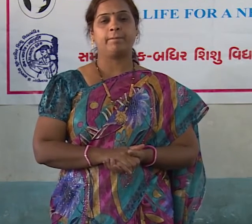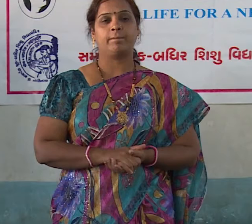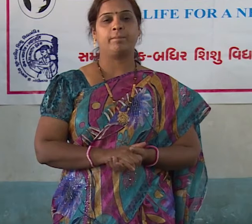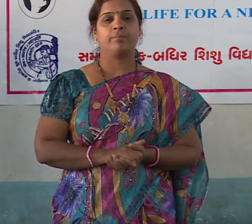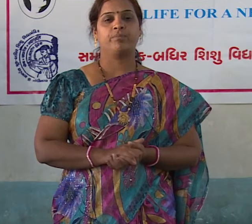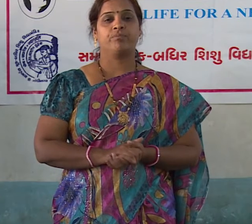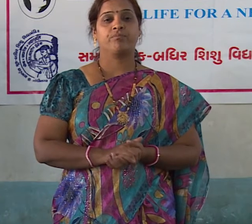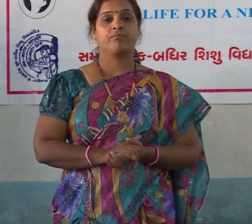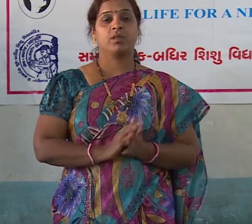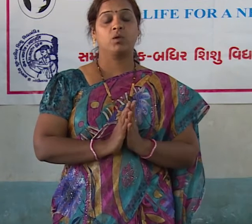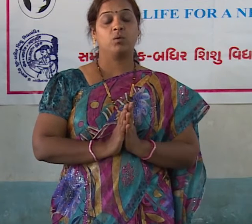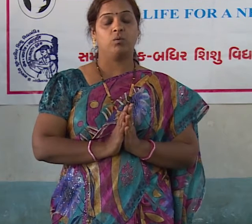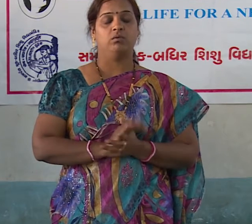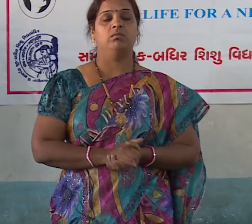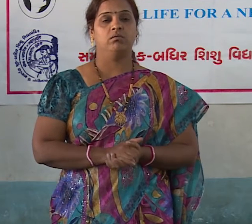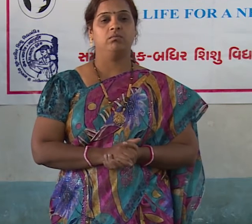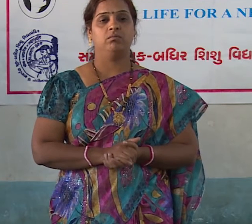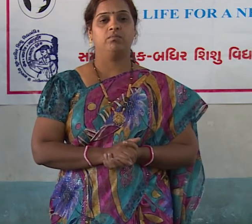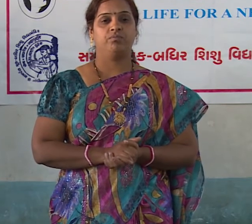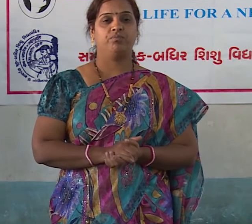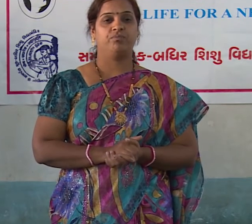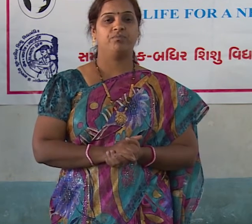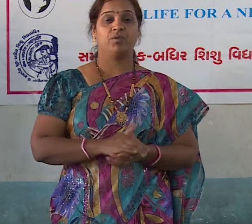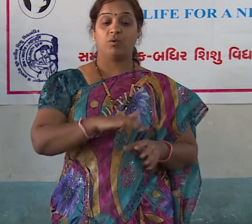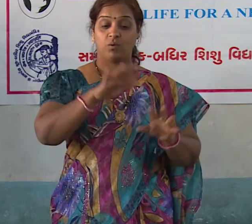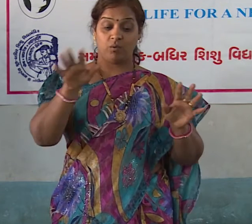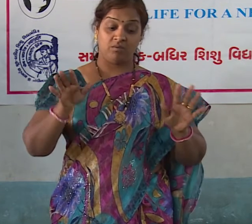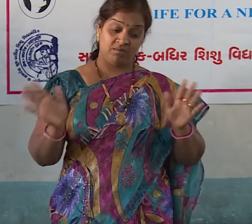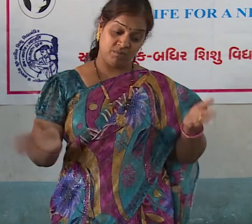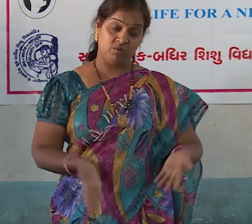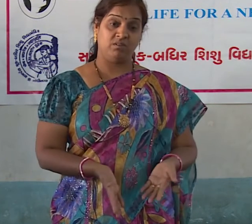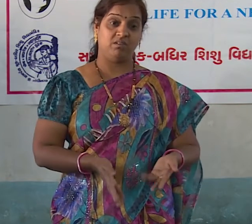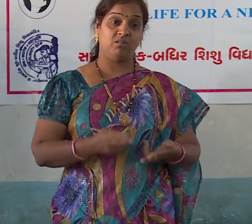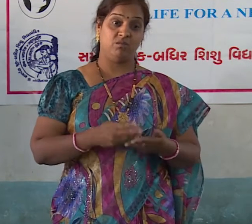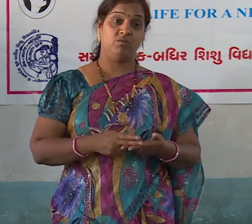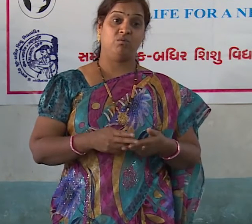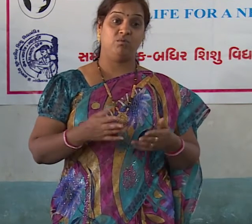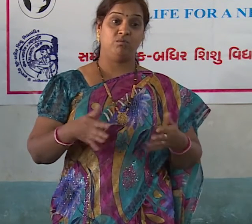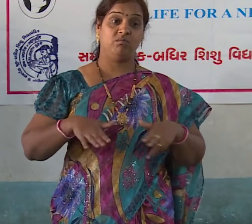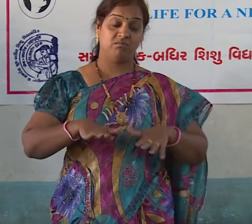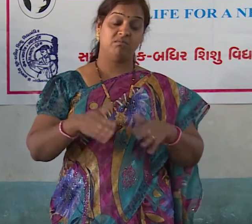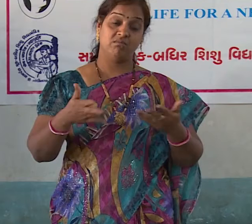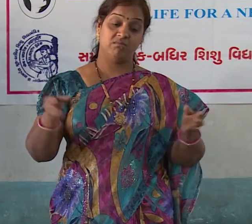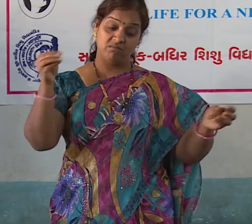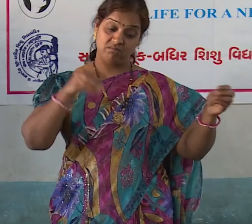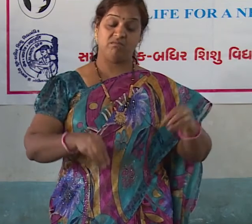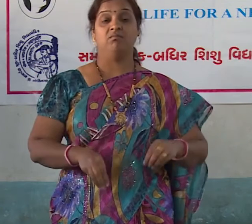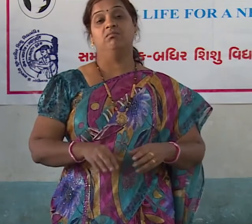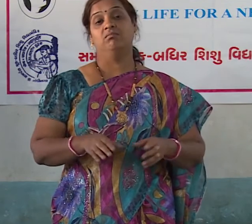वहां, तो उसका किचन रूम जो था वो बदली हो गया, योग रूम बन गया। जहां योग लग जाए वो योग